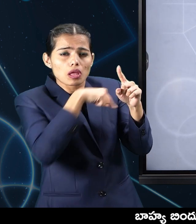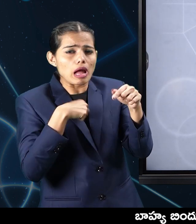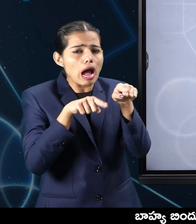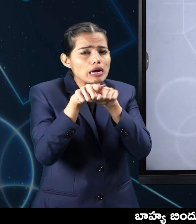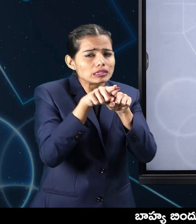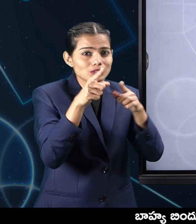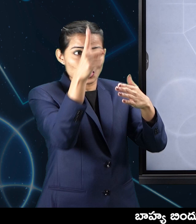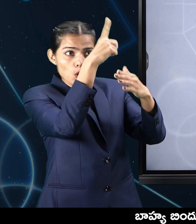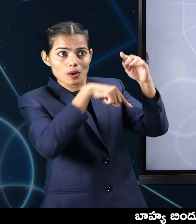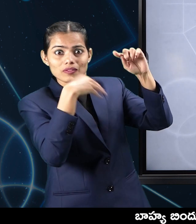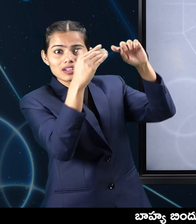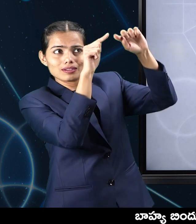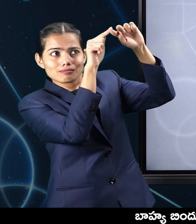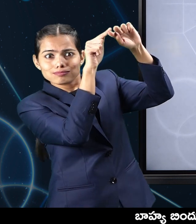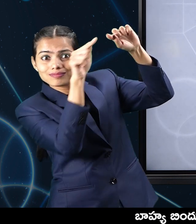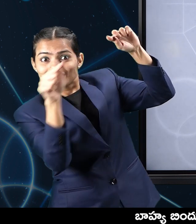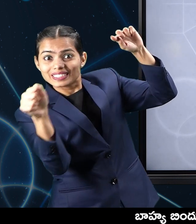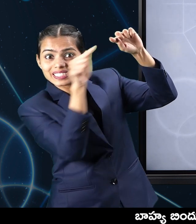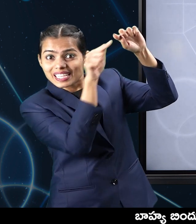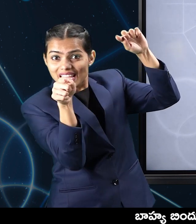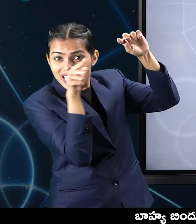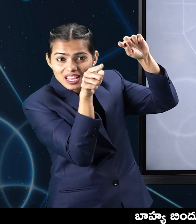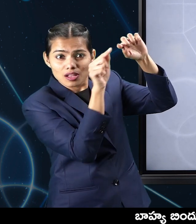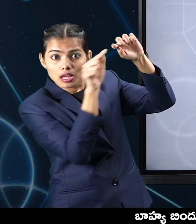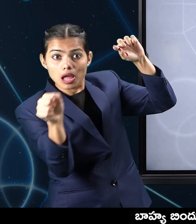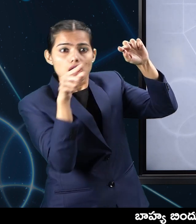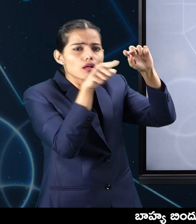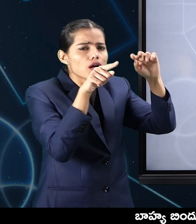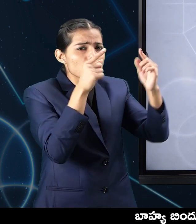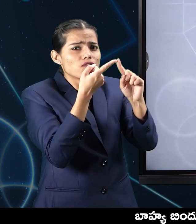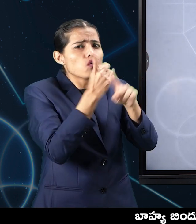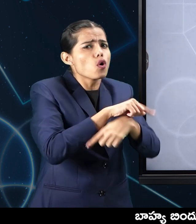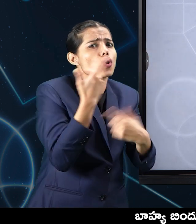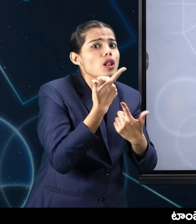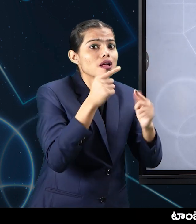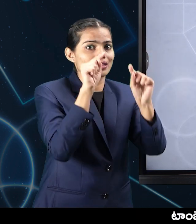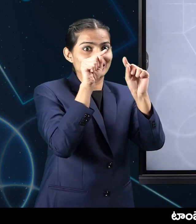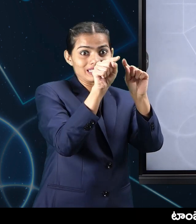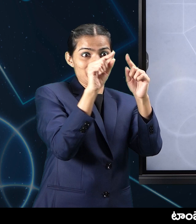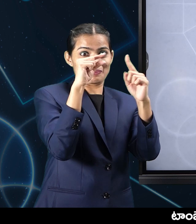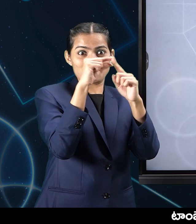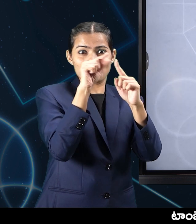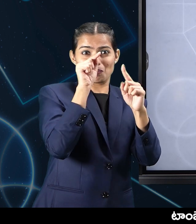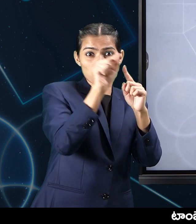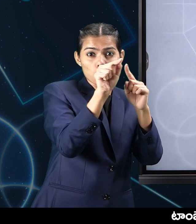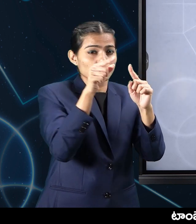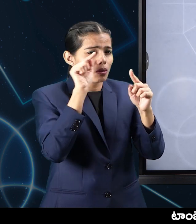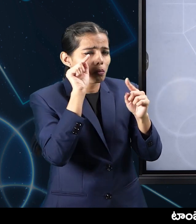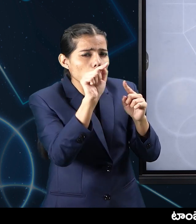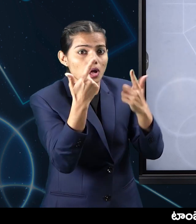బాహ్య బిందువు P నుండి వృత్తంతో ఒక టాంజెన్సీ బిందువు వరకు టాంజెంట్ యొక్క విభాగంగా